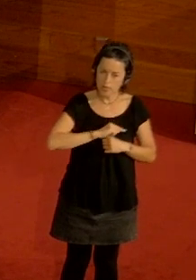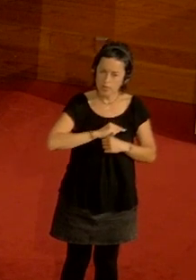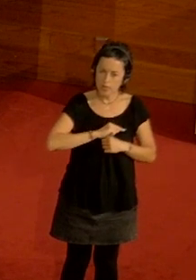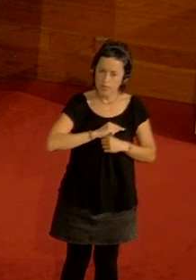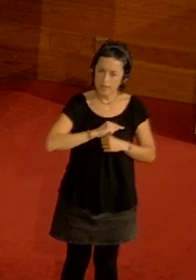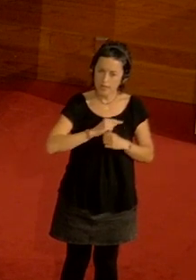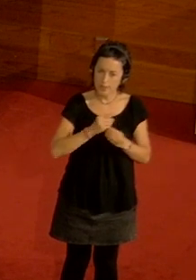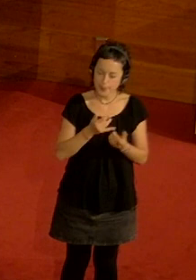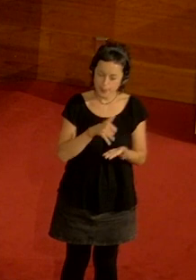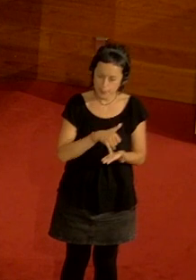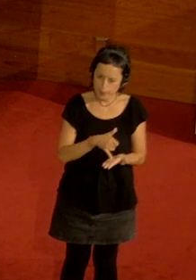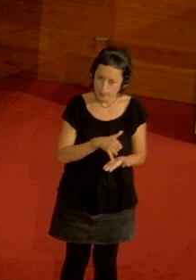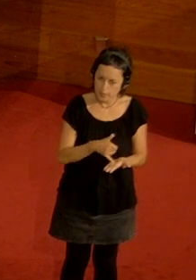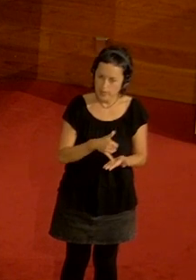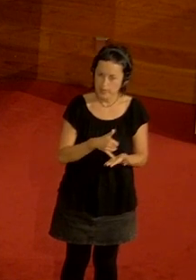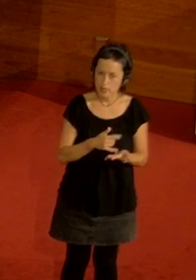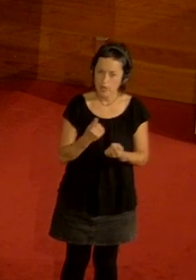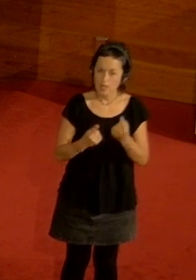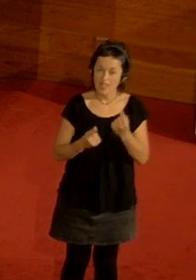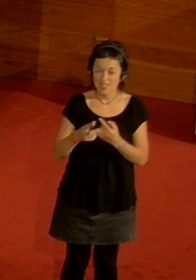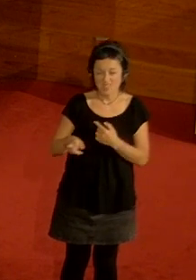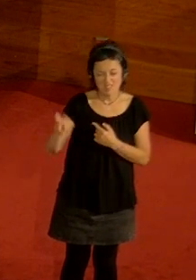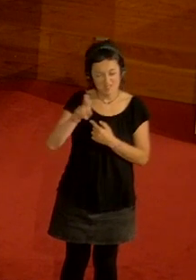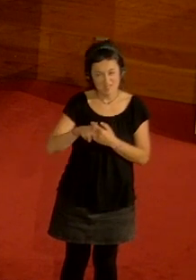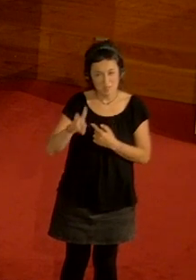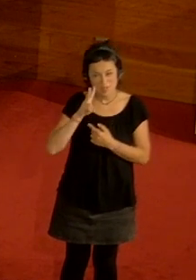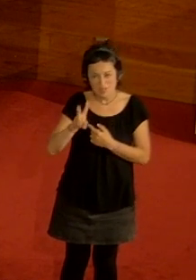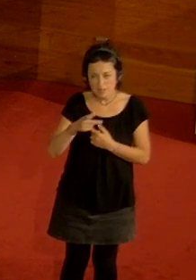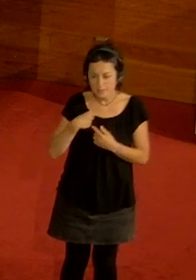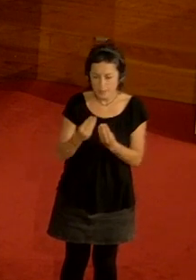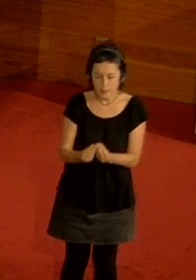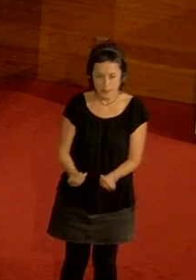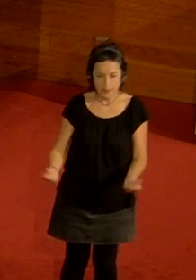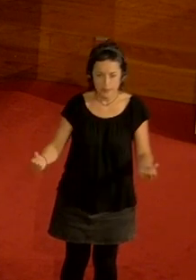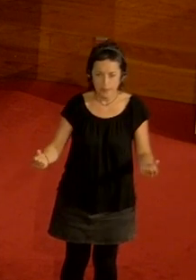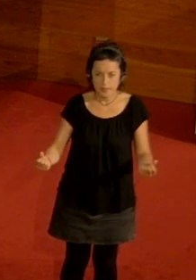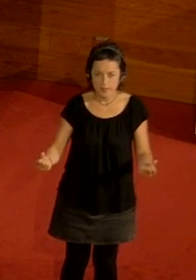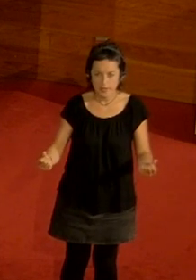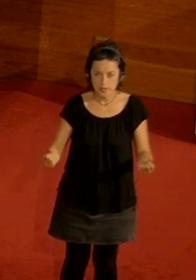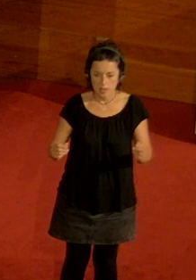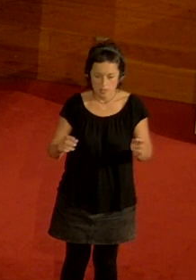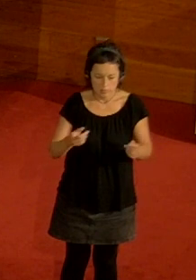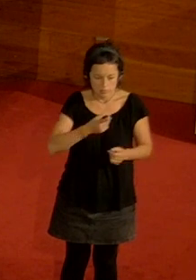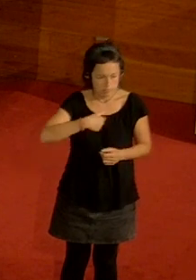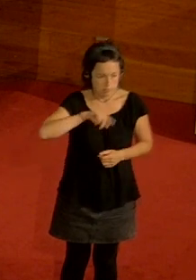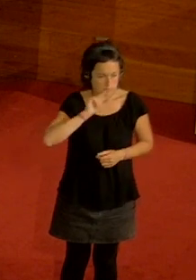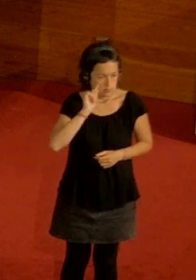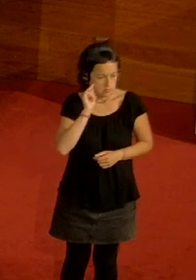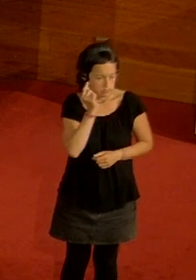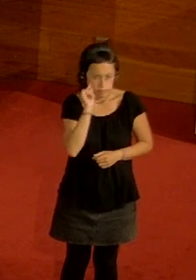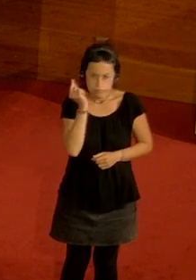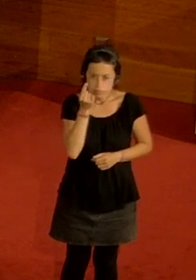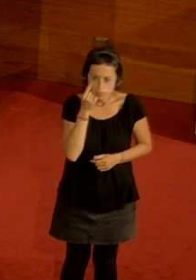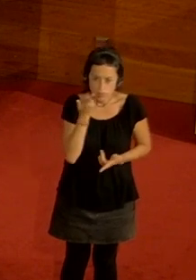diluye también en este bucle invisible como tú has dicho no somos conscientes del agotamiento que nos produce muchas veces las